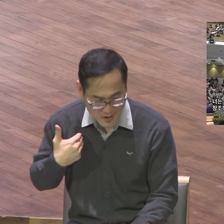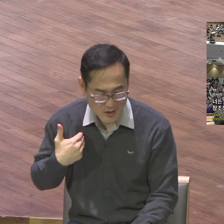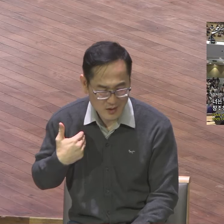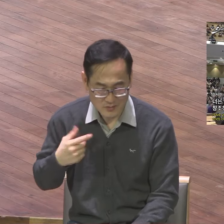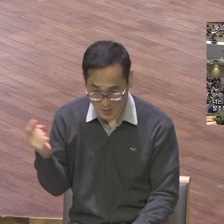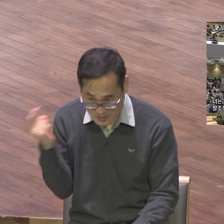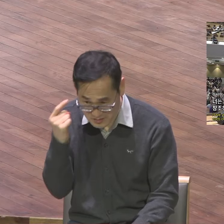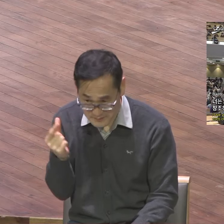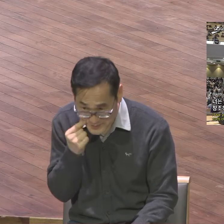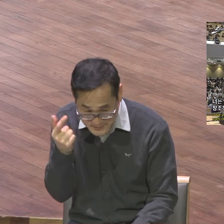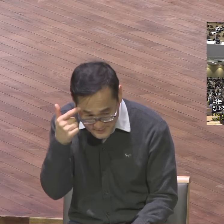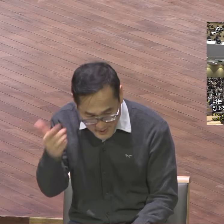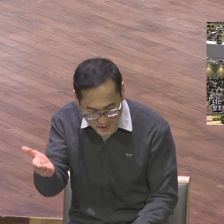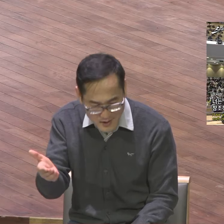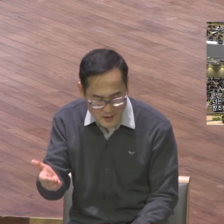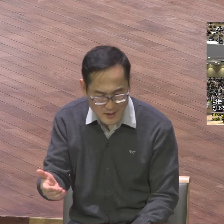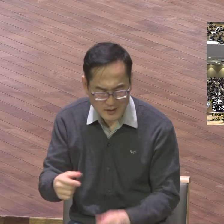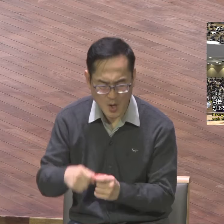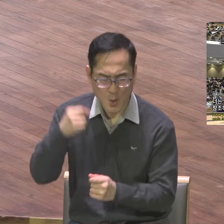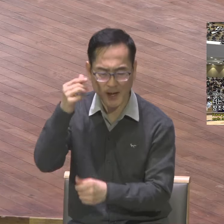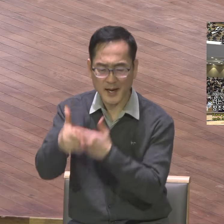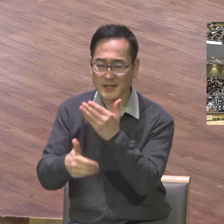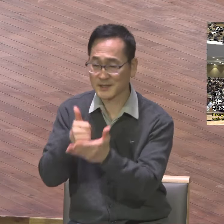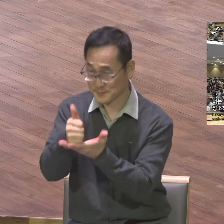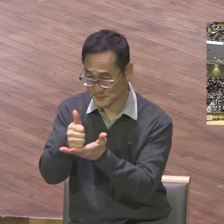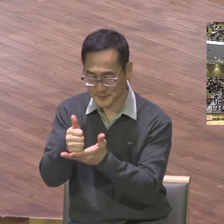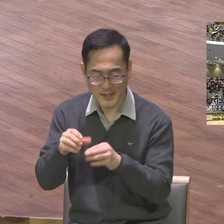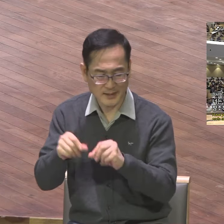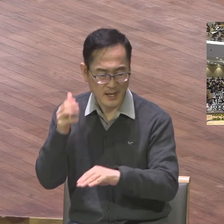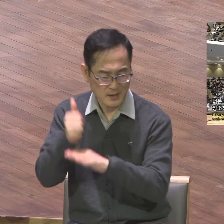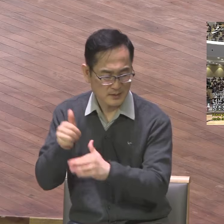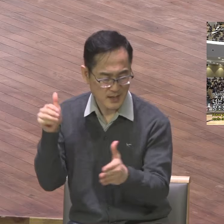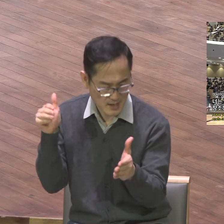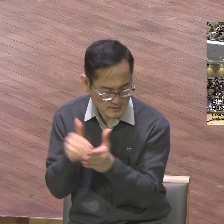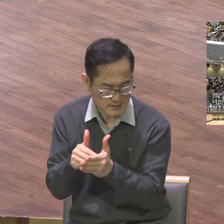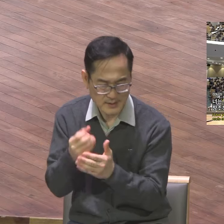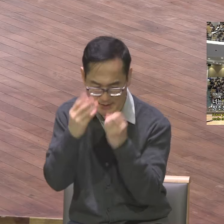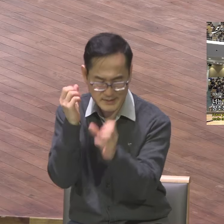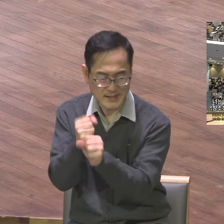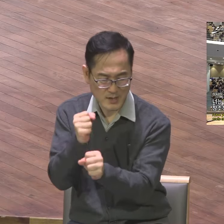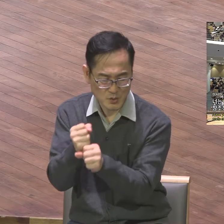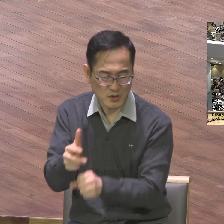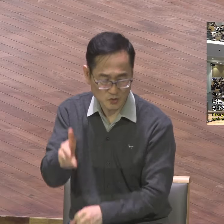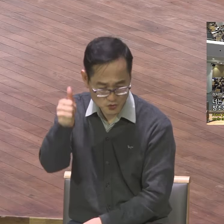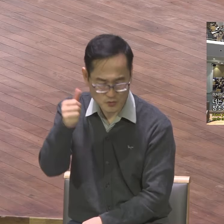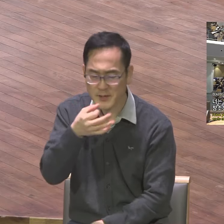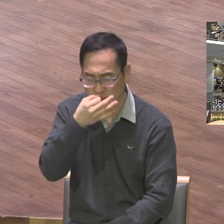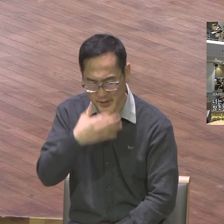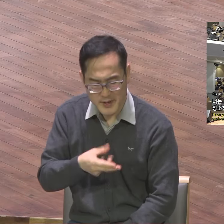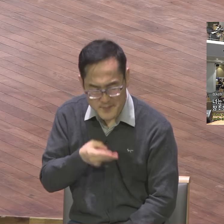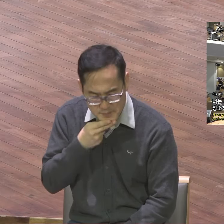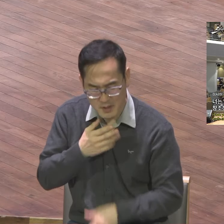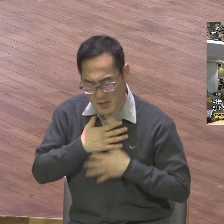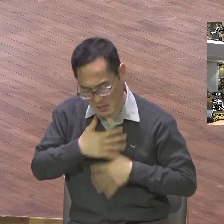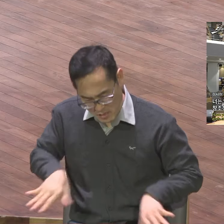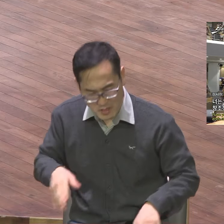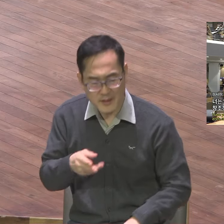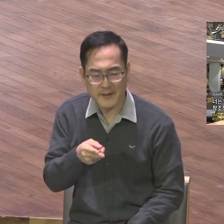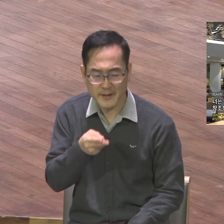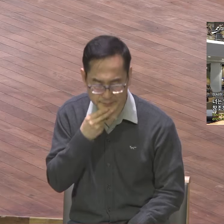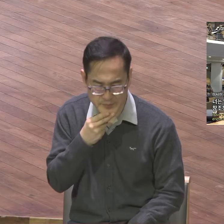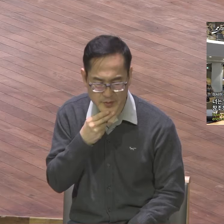못하였느냐? 듣지 못하였느냐? 영원하신 하나님 여호와 땅끝까지 창조하시니는 피곤하지